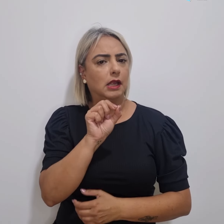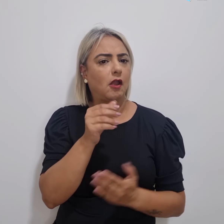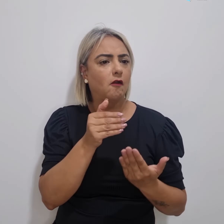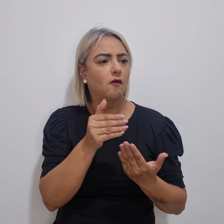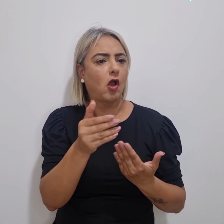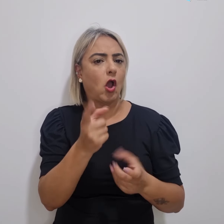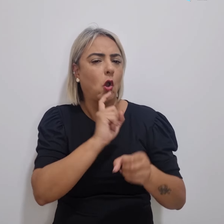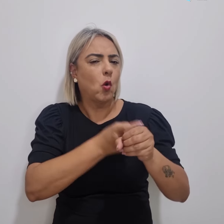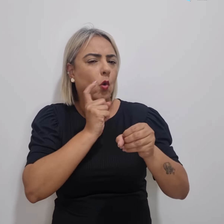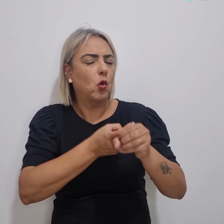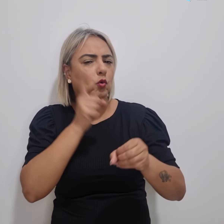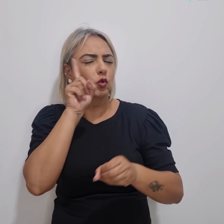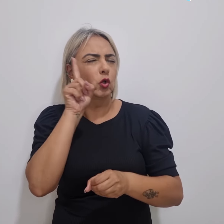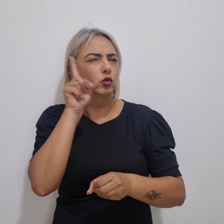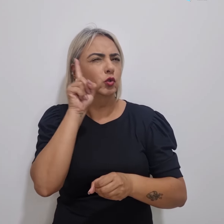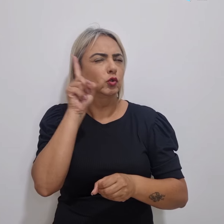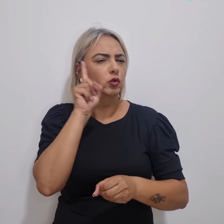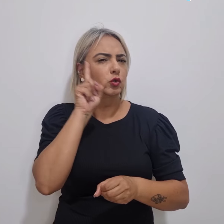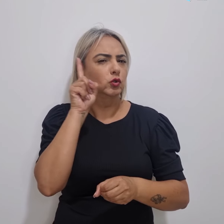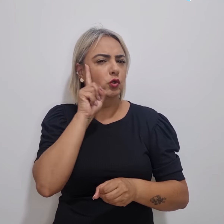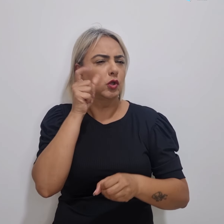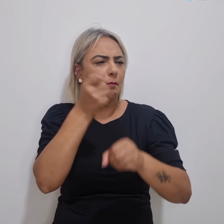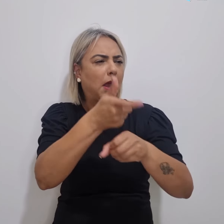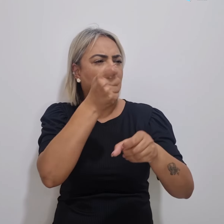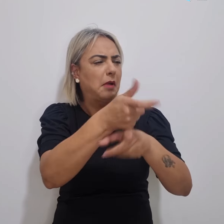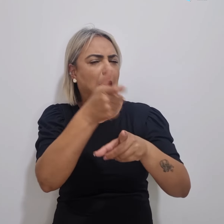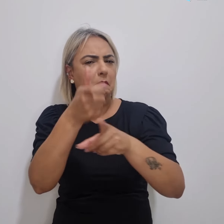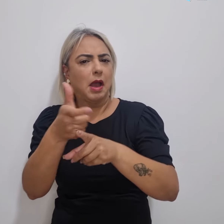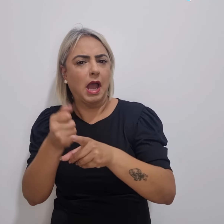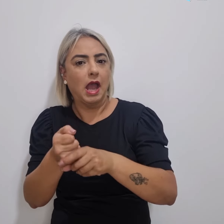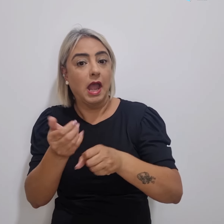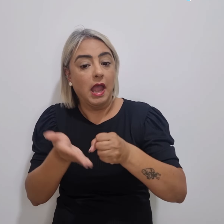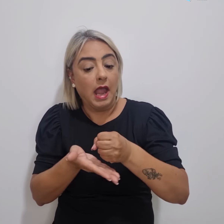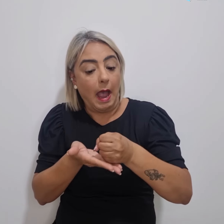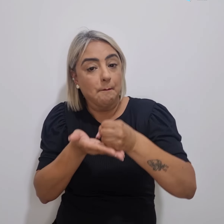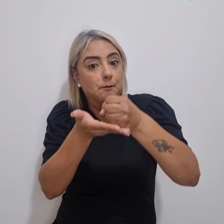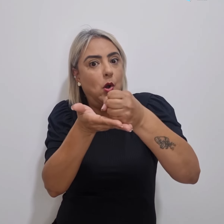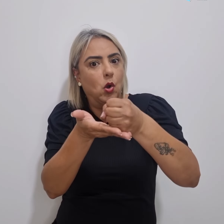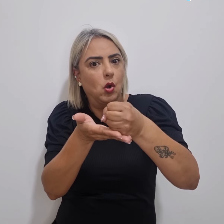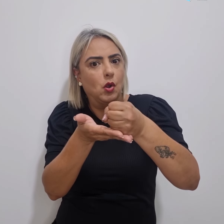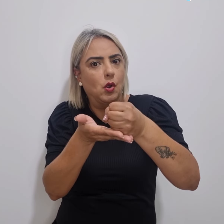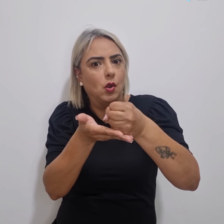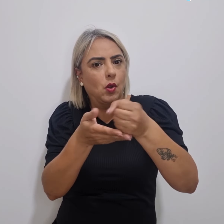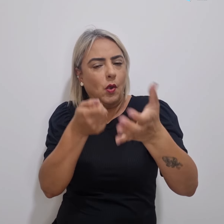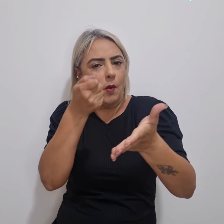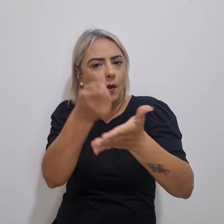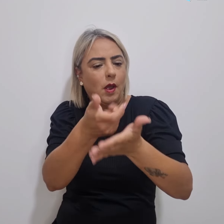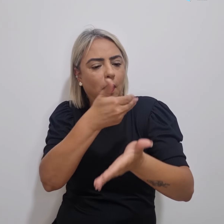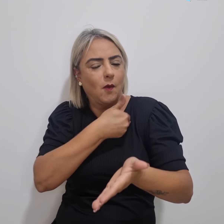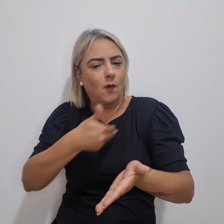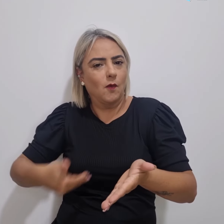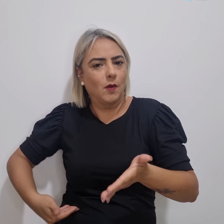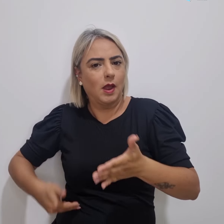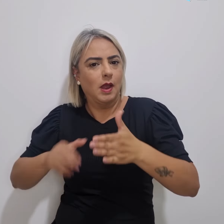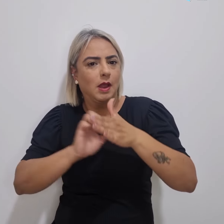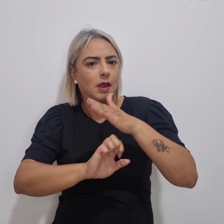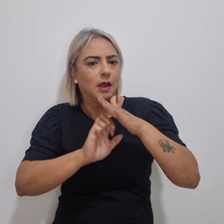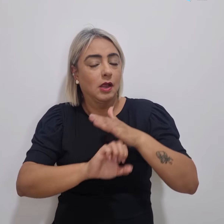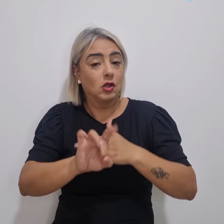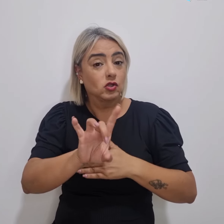lucro diário com as passagens e subsídios do governo a essas empresas, só agora, no